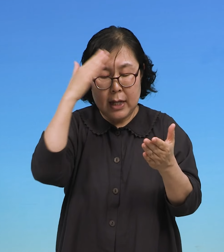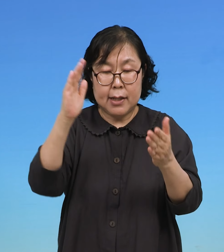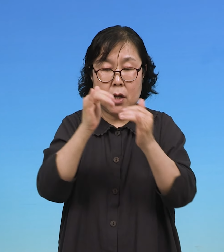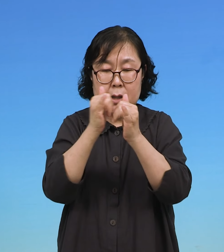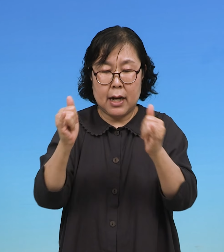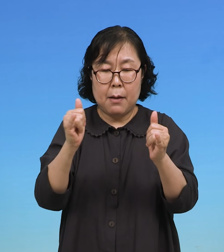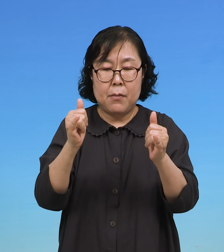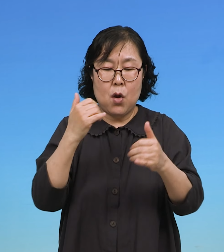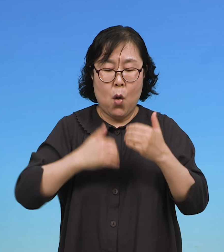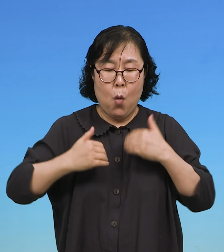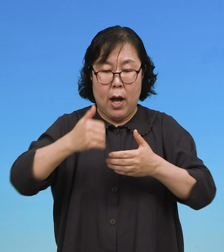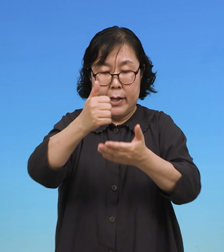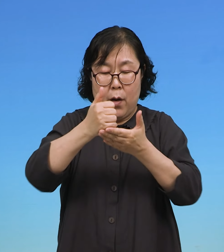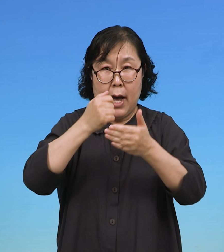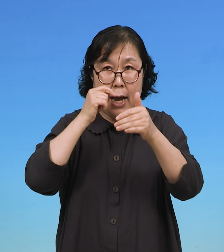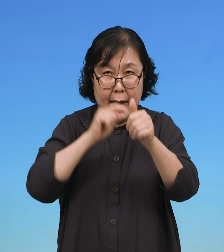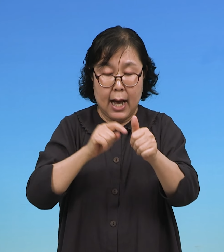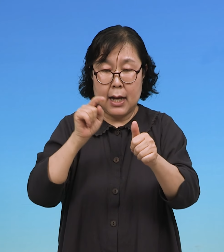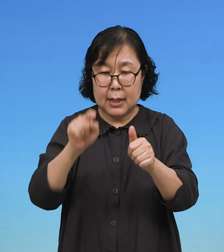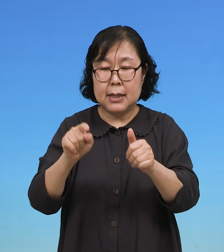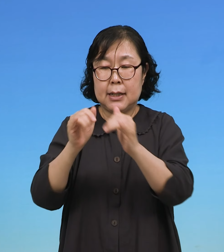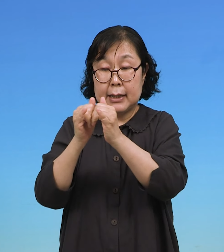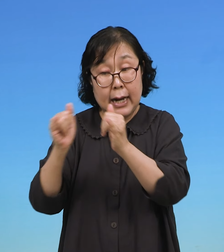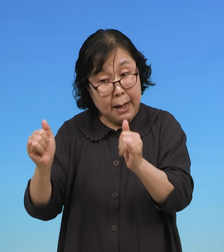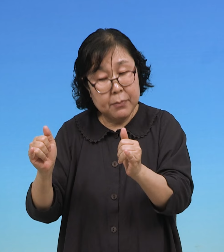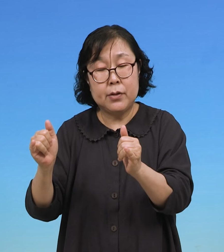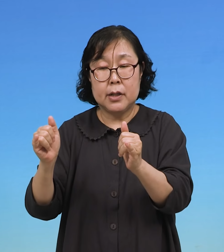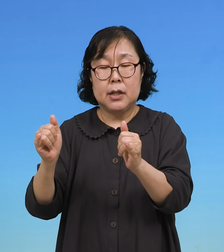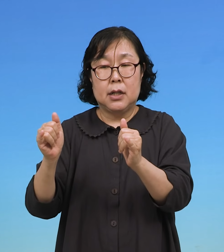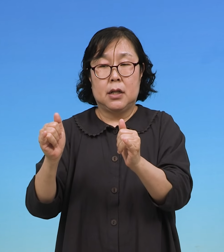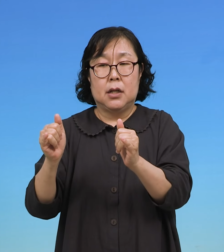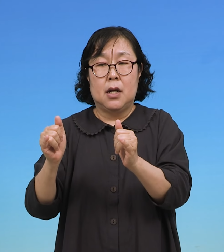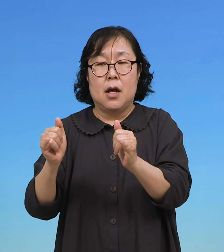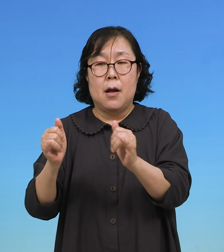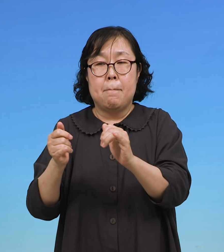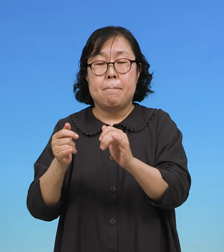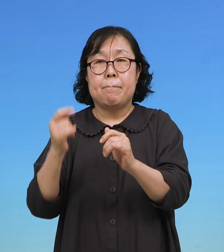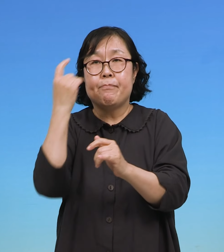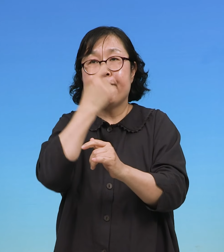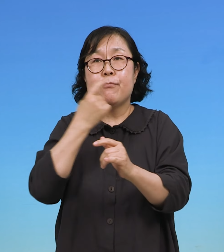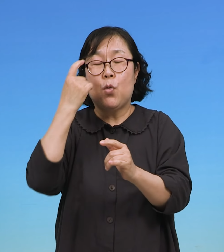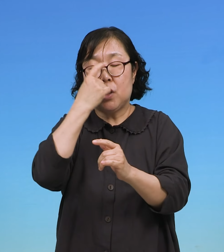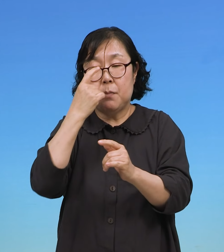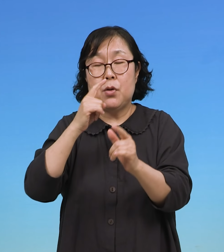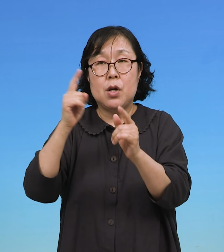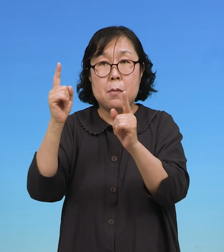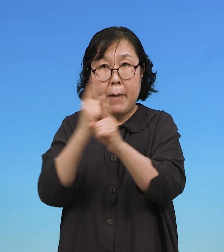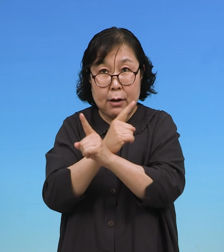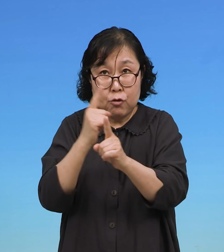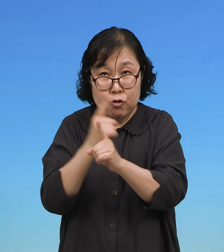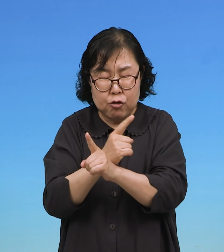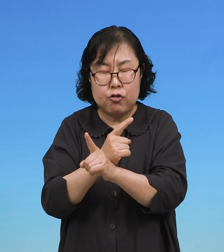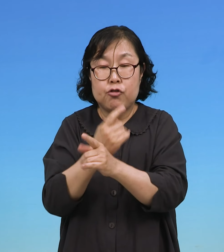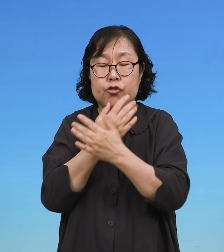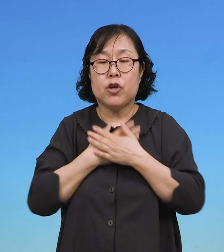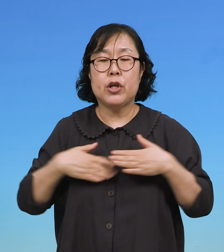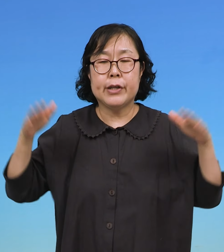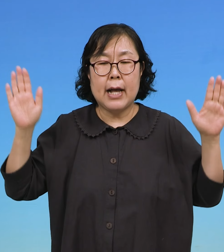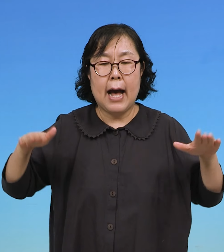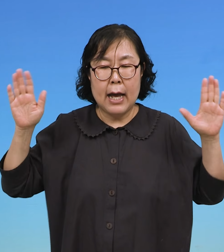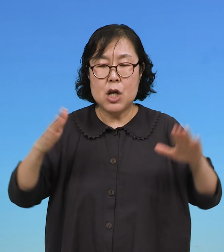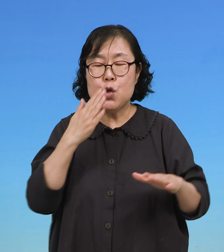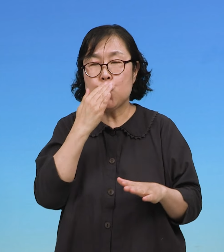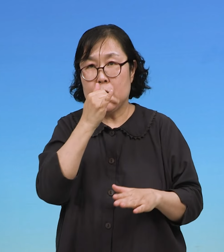낯선 사람을 환대하라, 그는 어쩌면 변장한 천사일지도 모르니, 이런 마음으로 주변